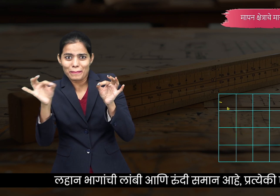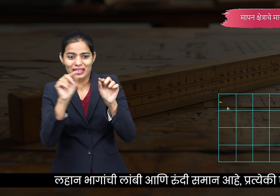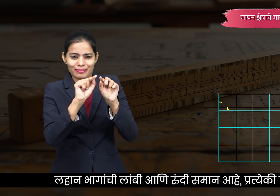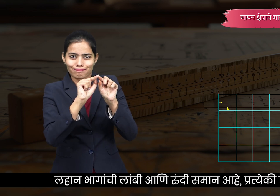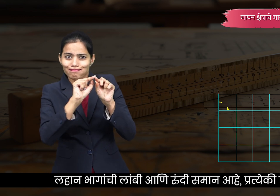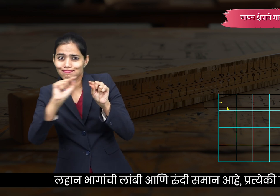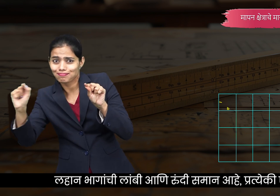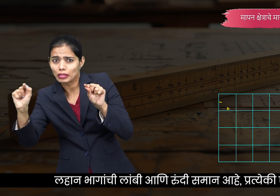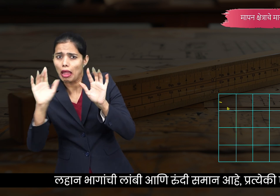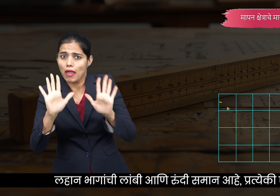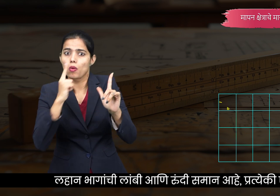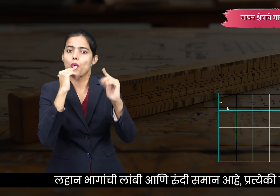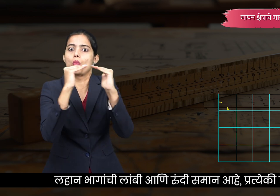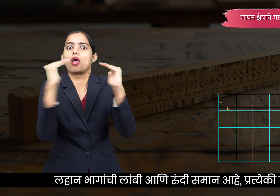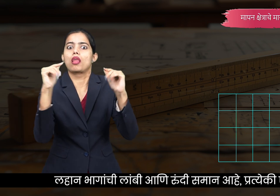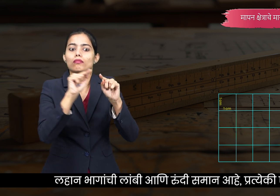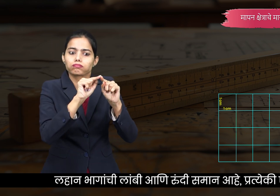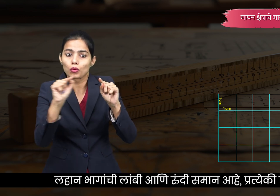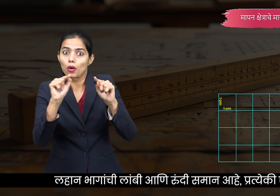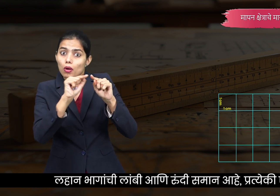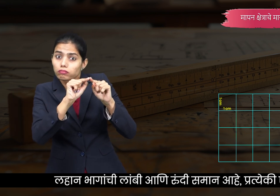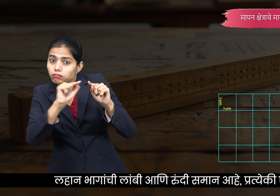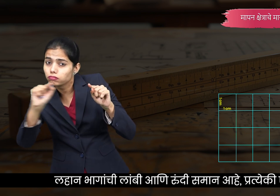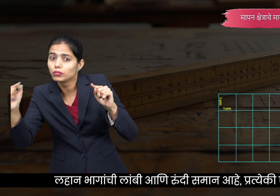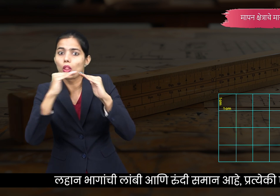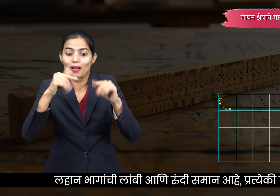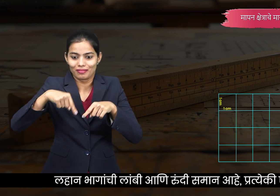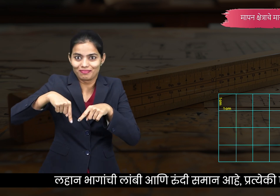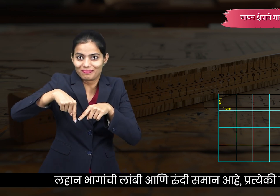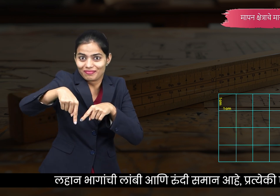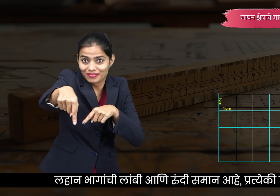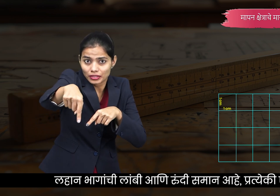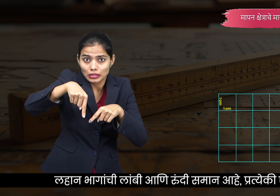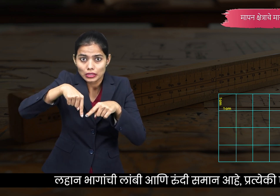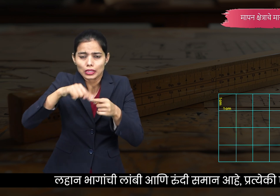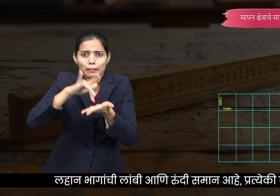लहान भागांची लांबी आणि रुंदी समान आहे, प्रत्येकी 1 सेंटीमीटर।